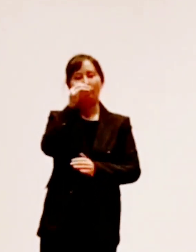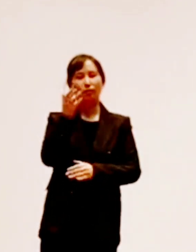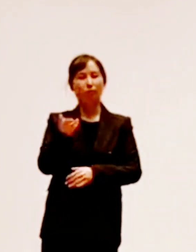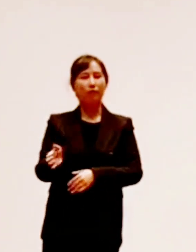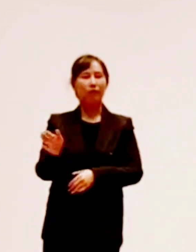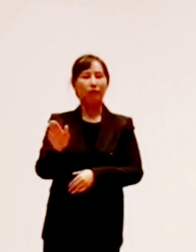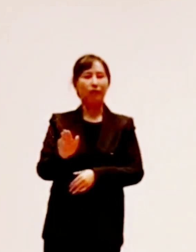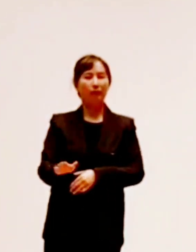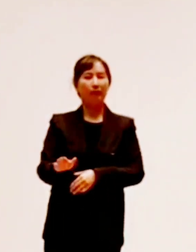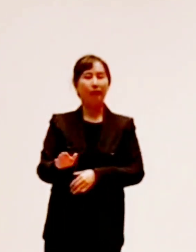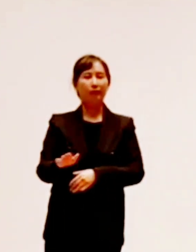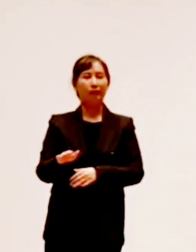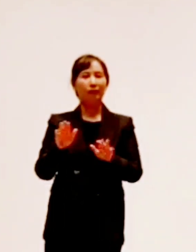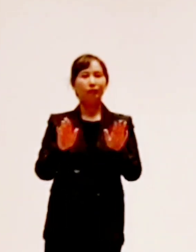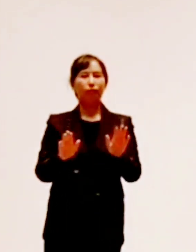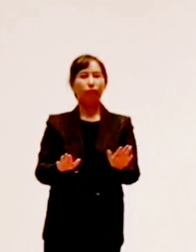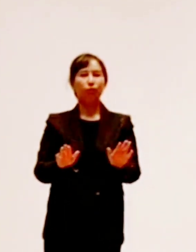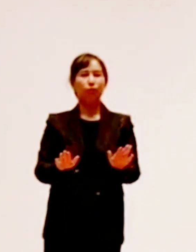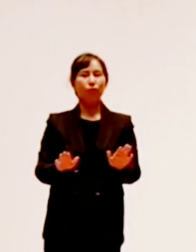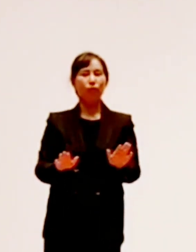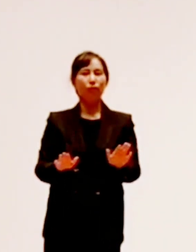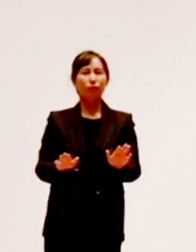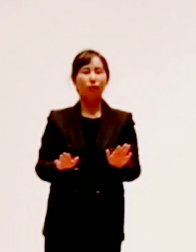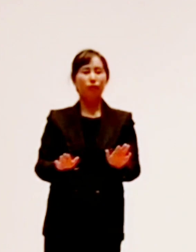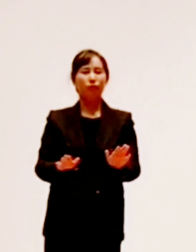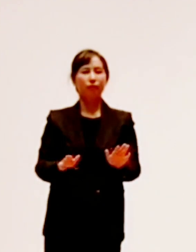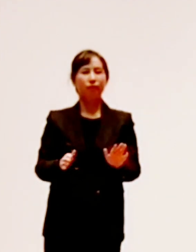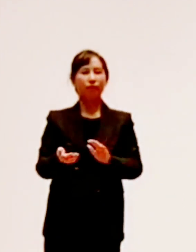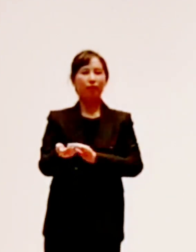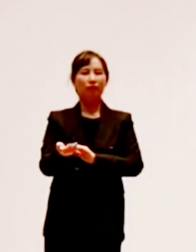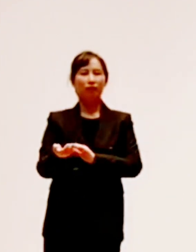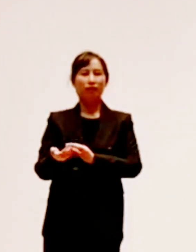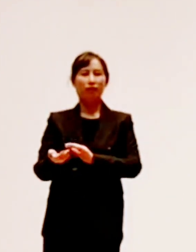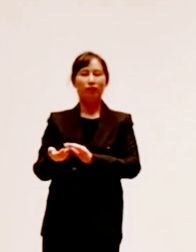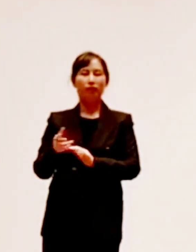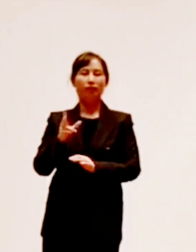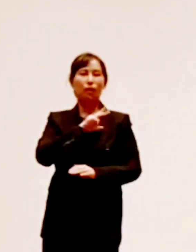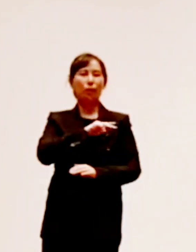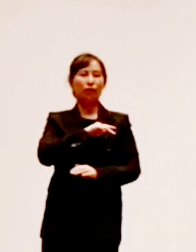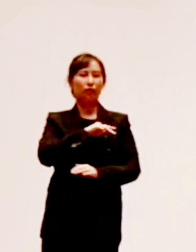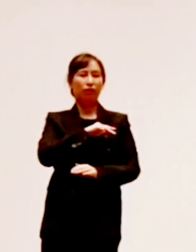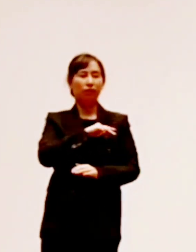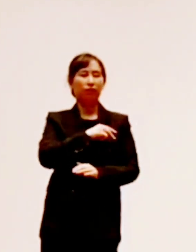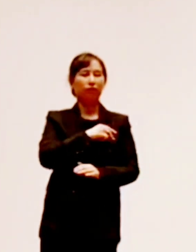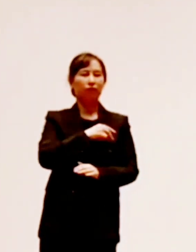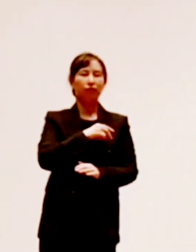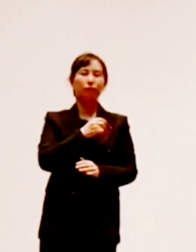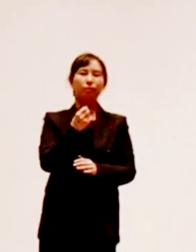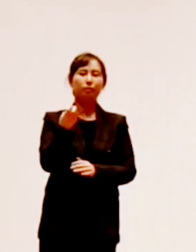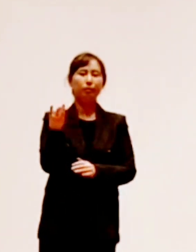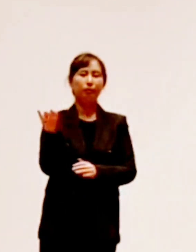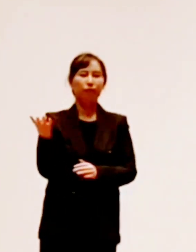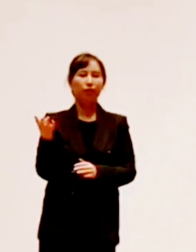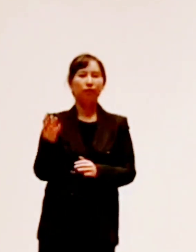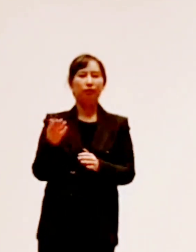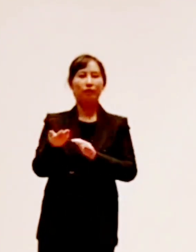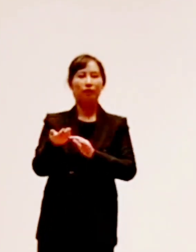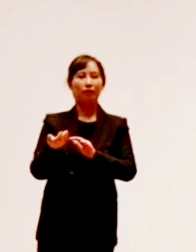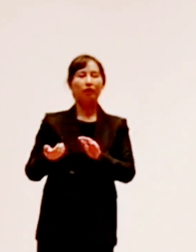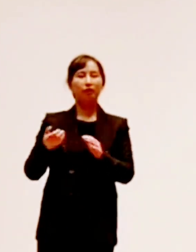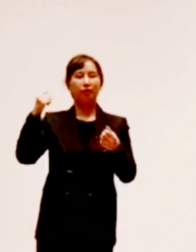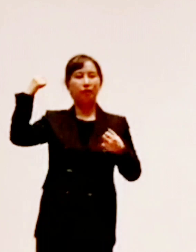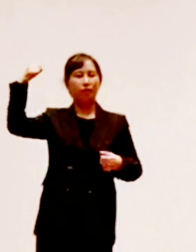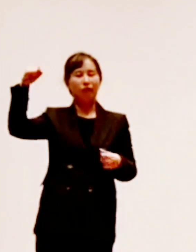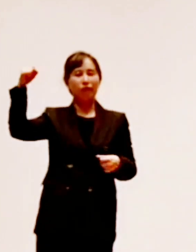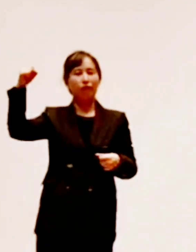오늘 우리 군 의원님들께서 식전에 다녀가셨다라고 하는데 저는 참 기분이